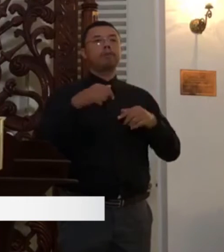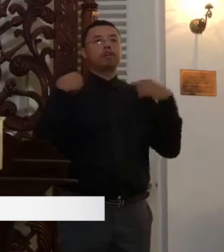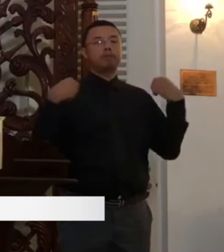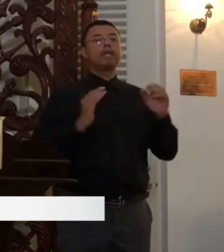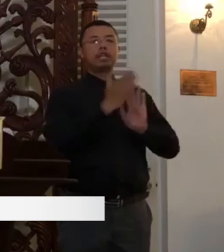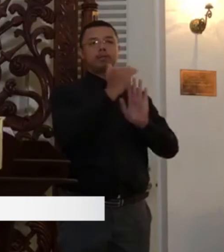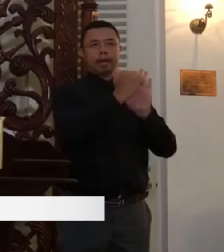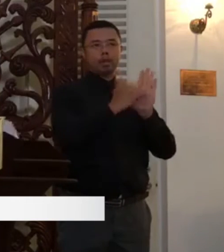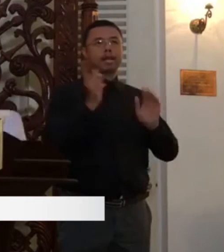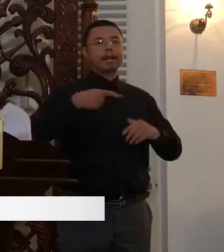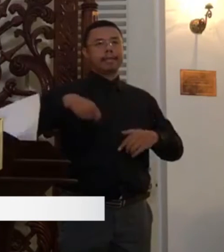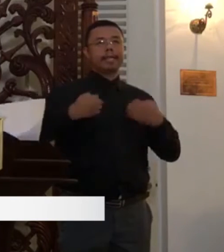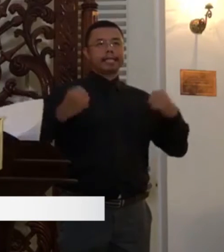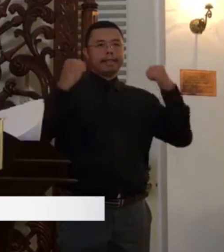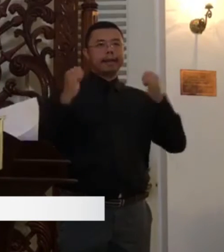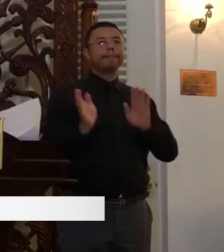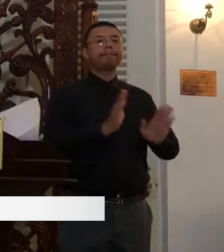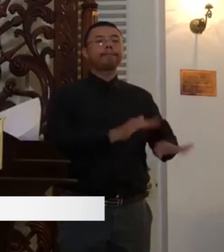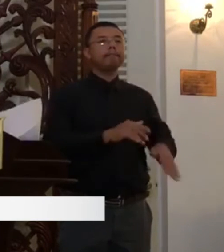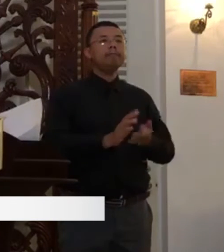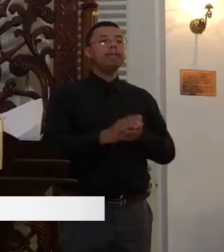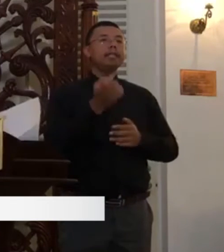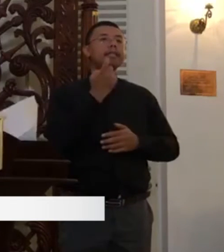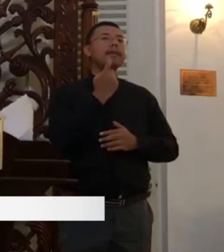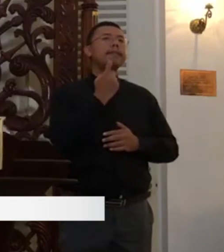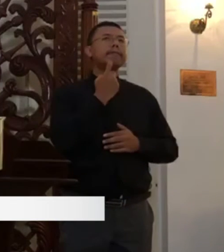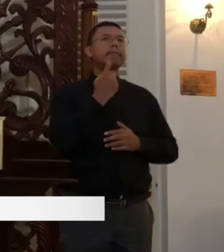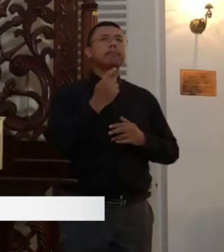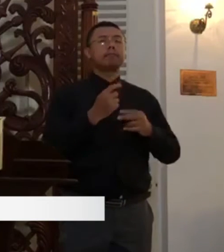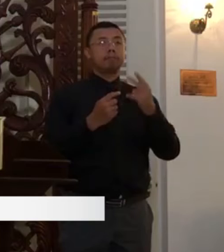ini. Kemudian terkait dengan